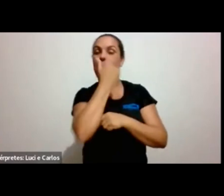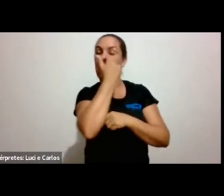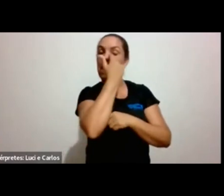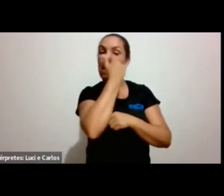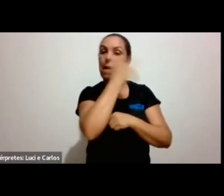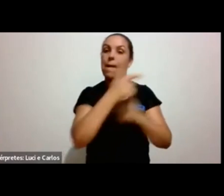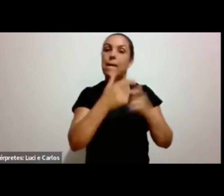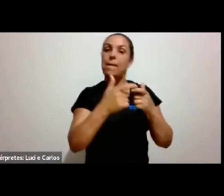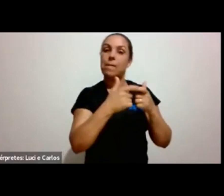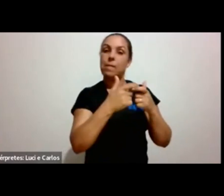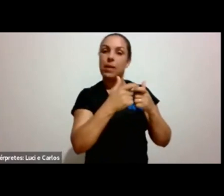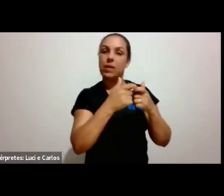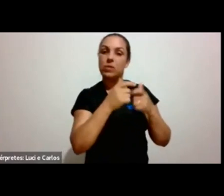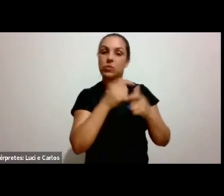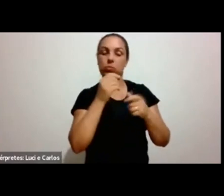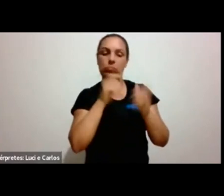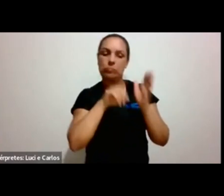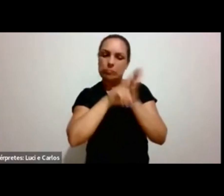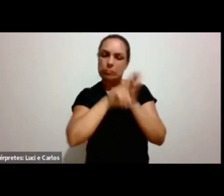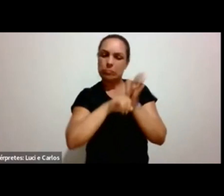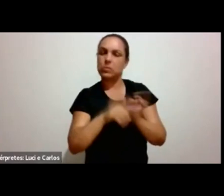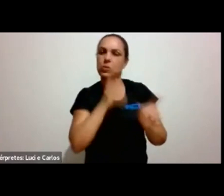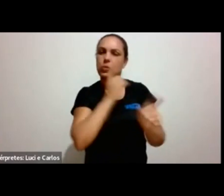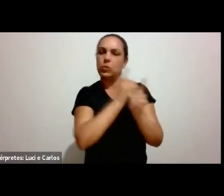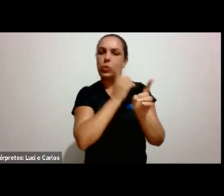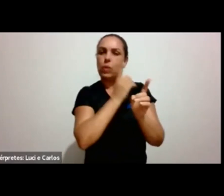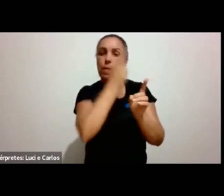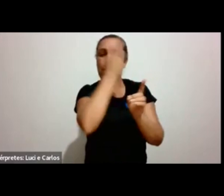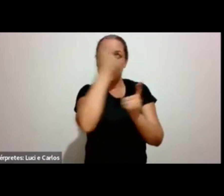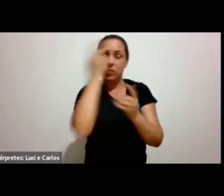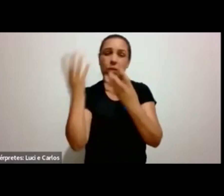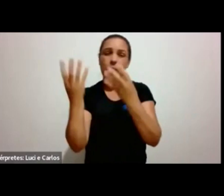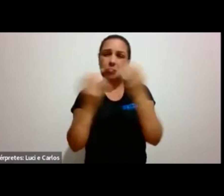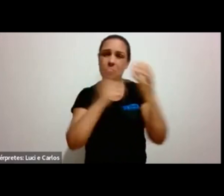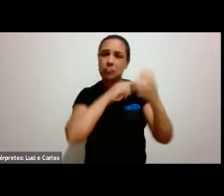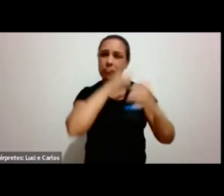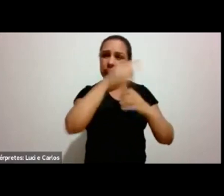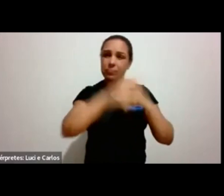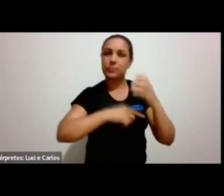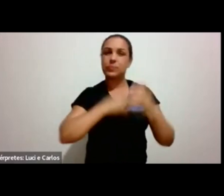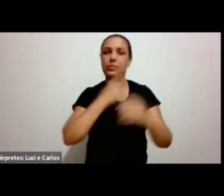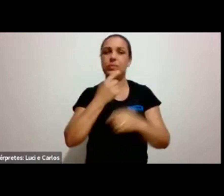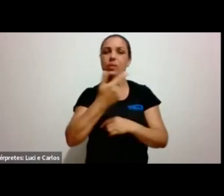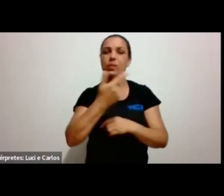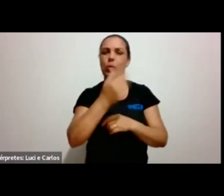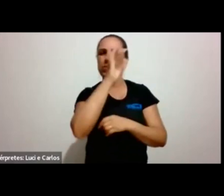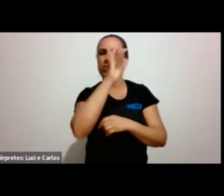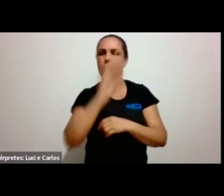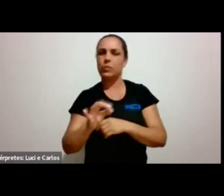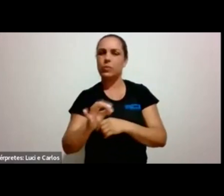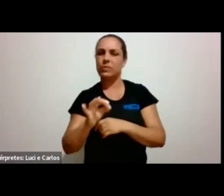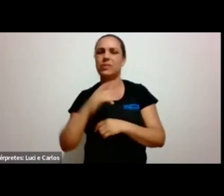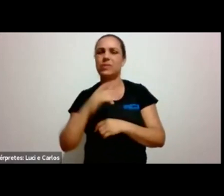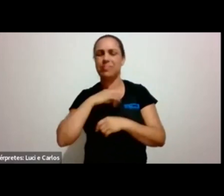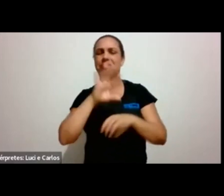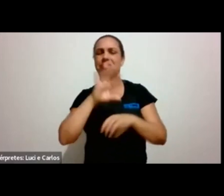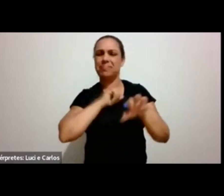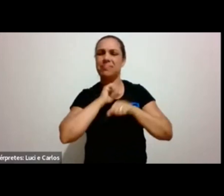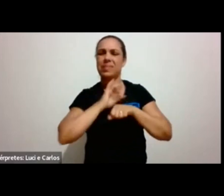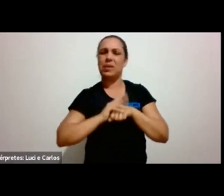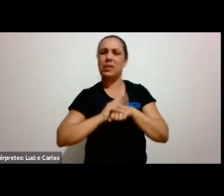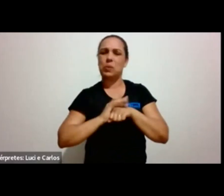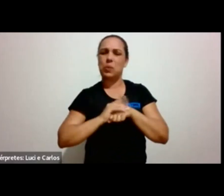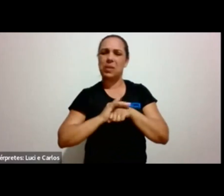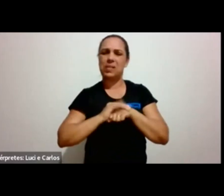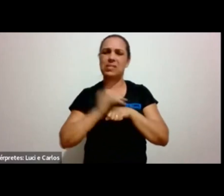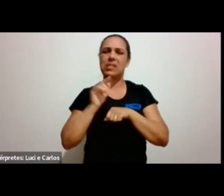se manifesta em cerca de 2 a 12% da população adulta do Brasil. Porque mais de 90%